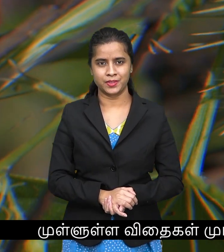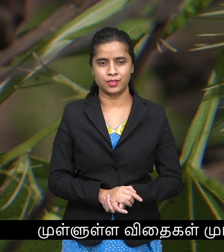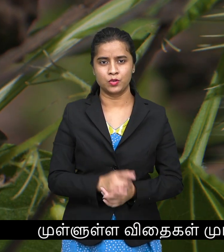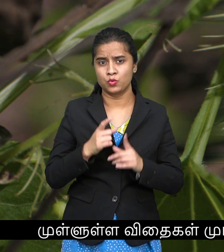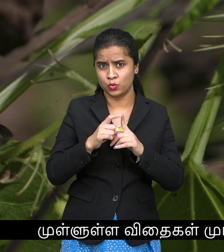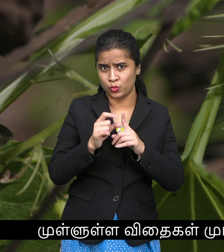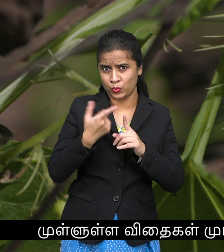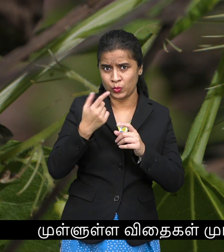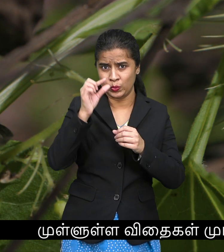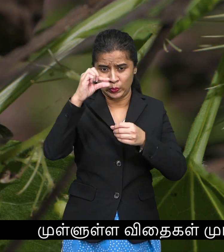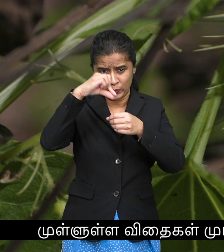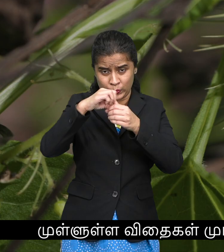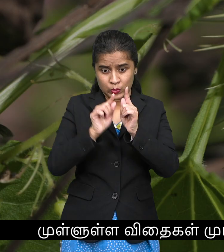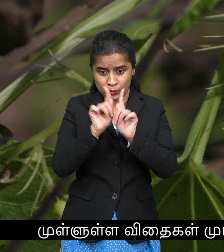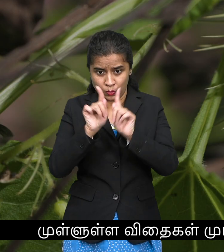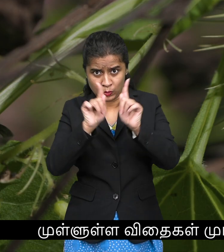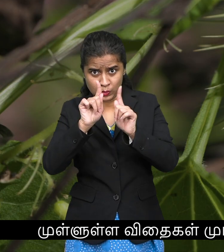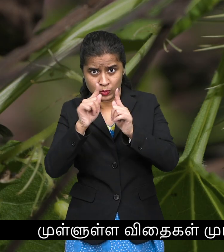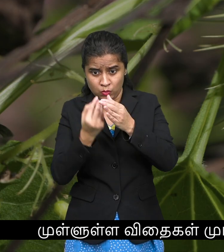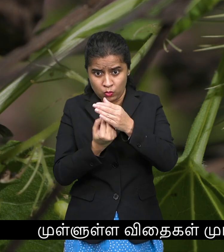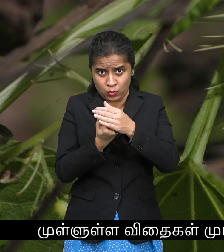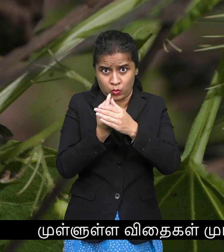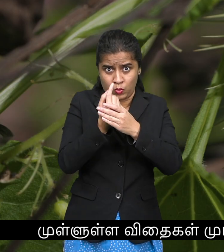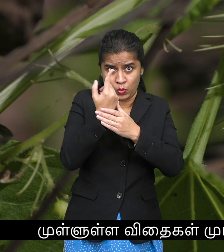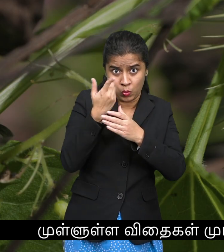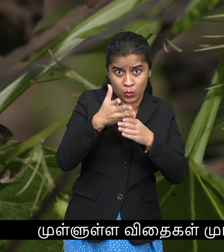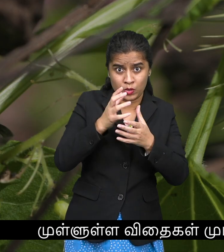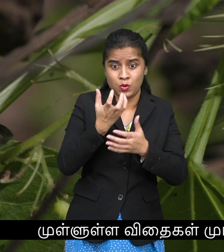முள்ளுள்ள விதைகள் முட்களுடன் பழங்களாக வளருமா?